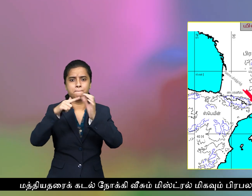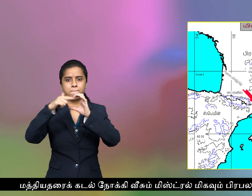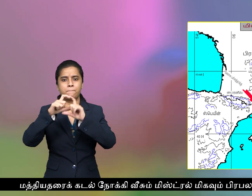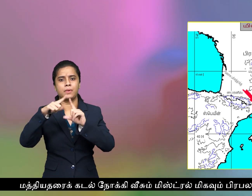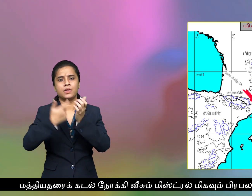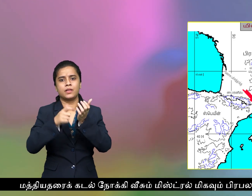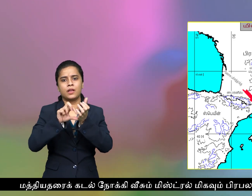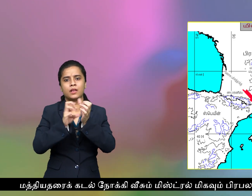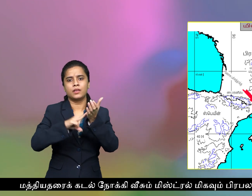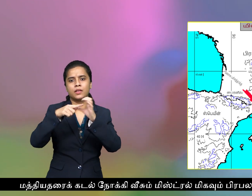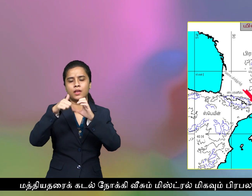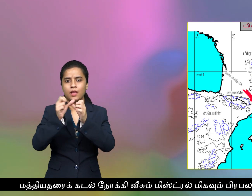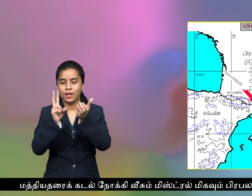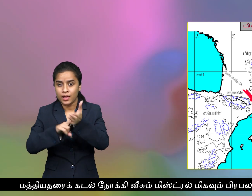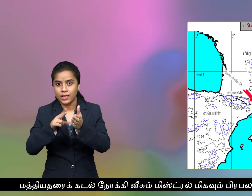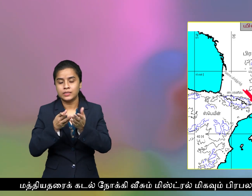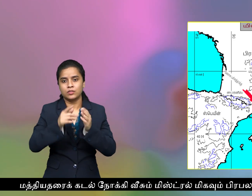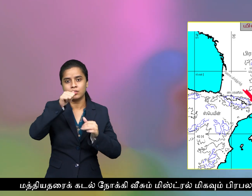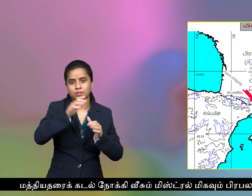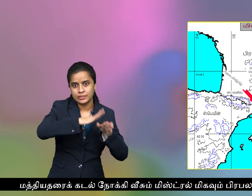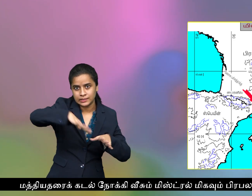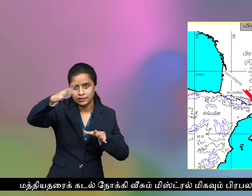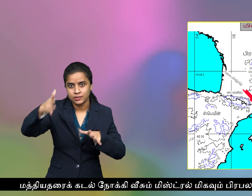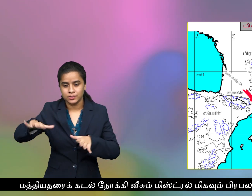மிஸ்ட்ரல் மிகவும் பிரபலமானது.